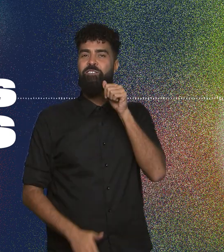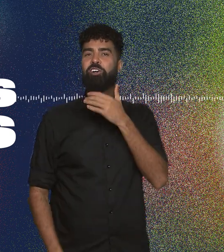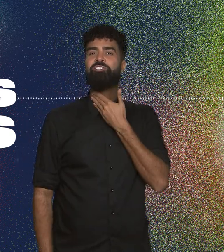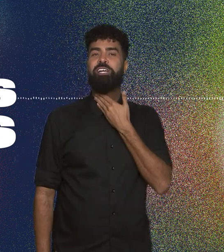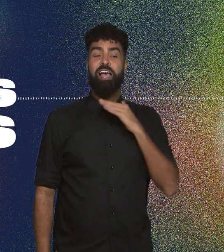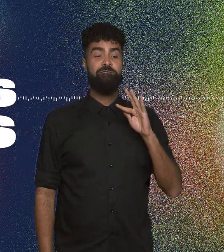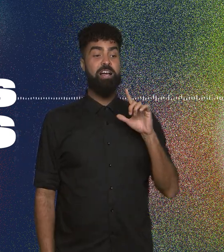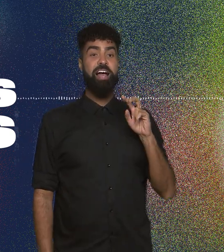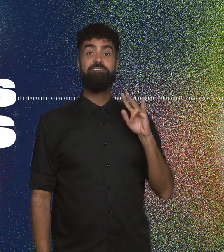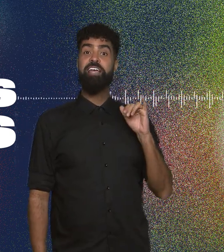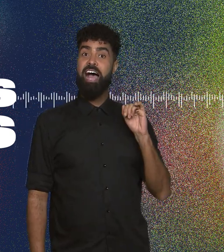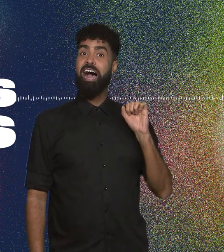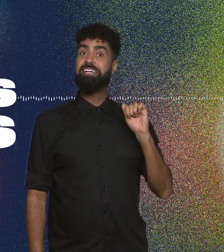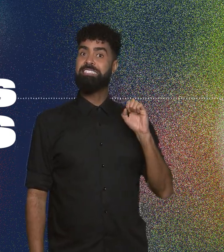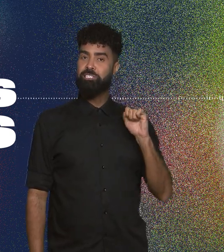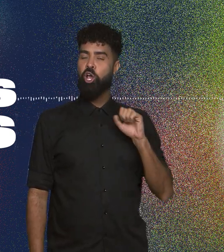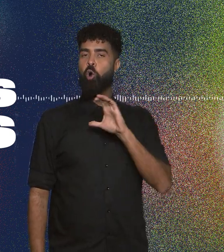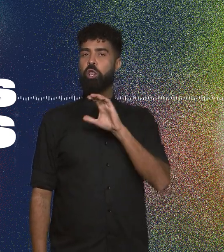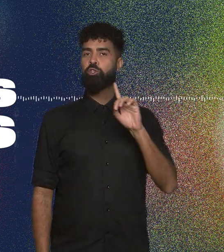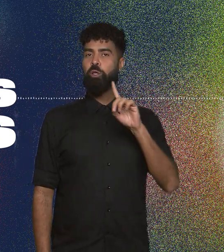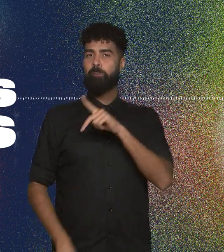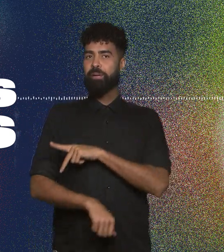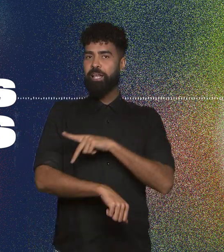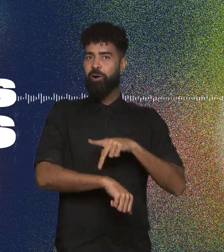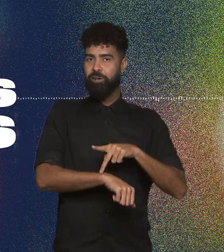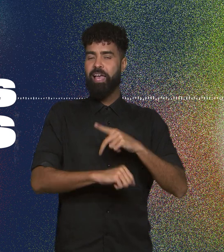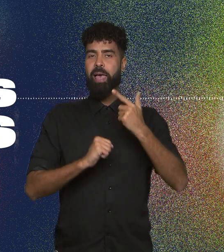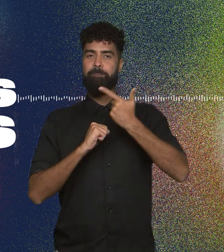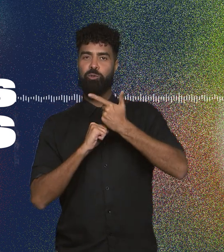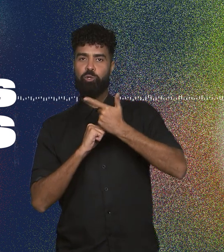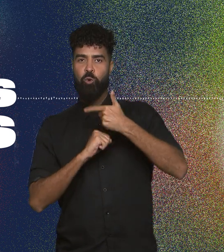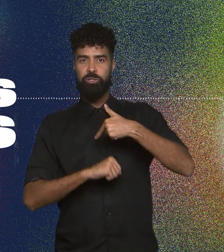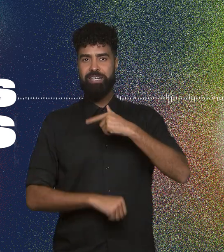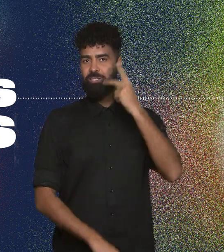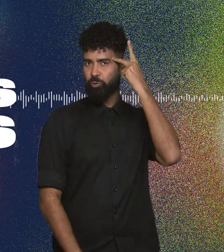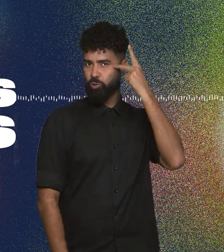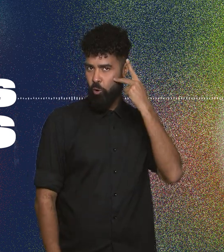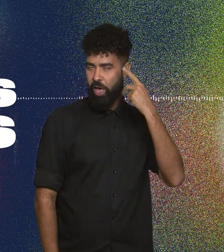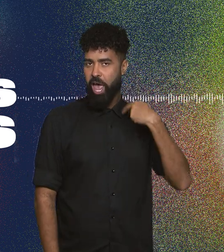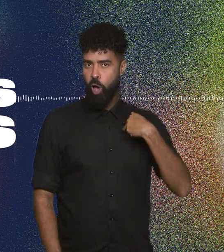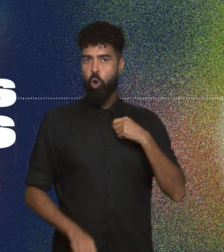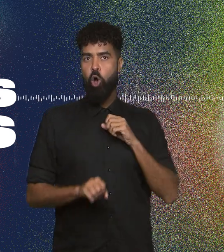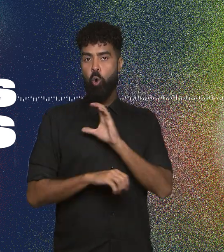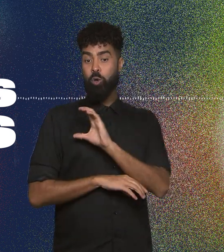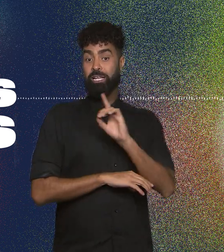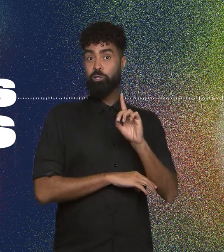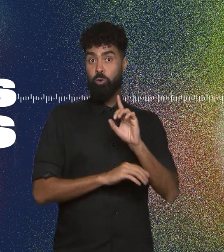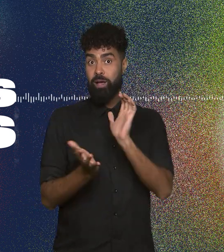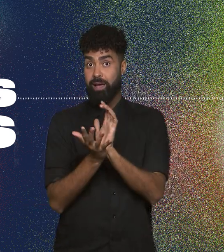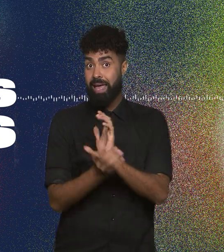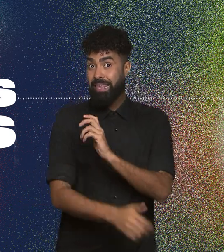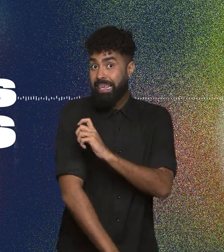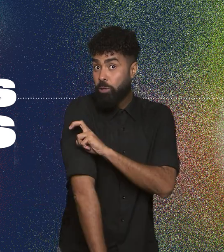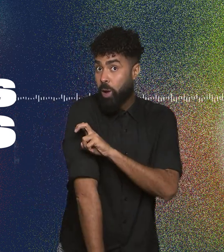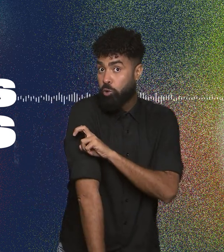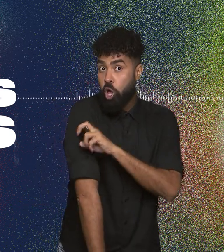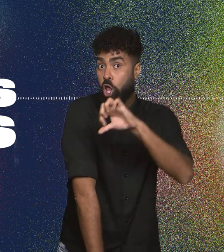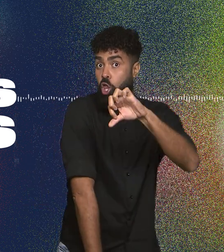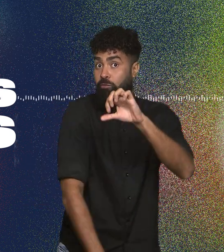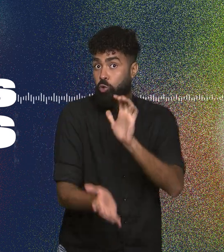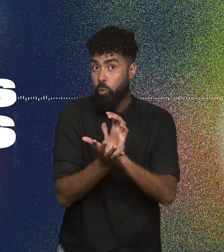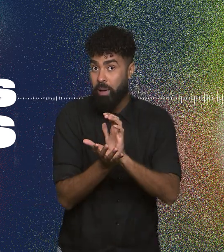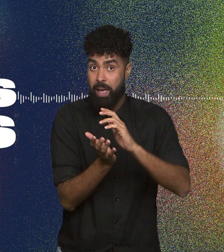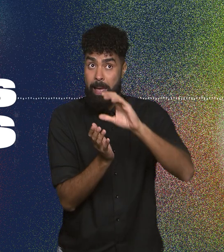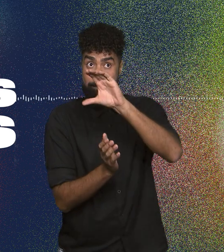pedagógica aqui do Colégio Pedro II de São Cristóvão, coordeno a série do quinto ano. Atualmente são 9 turmas de quinto ano, 5 na